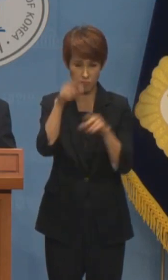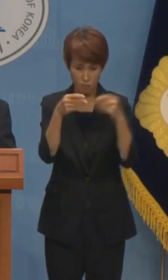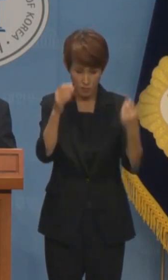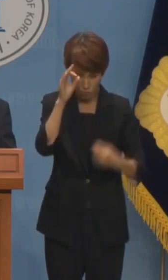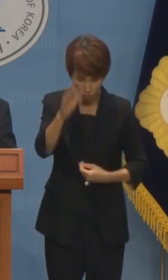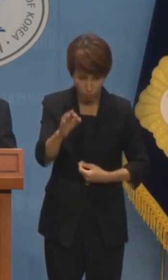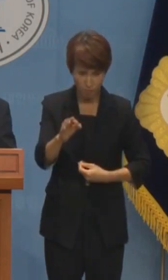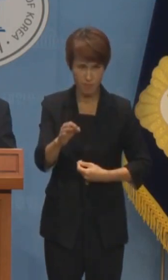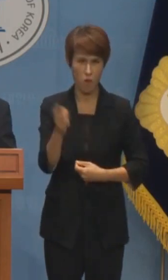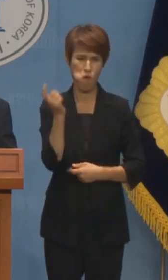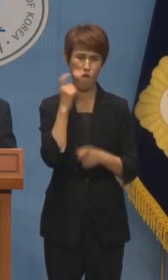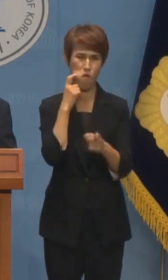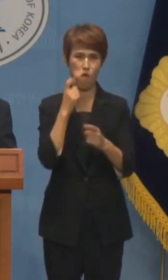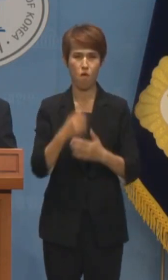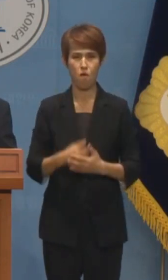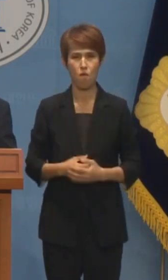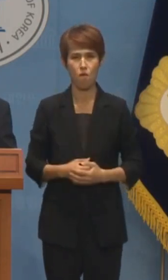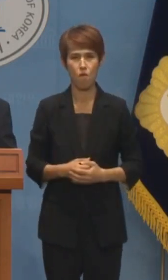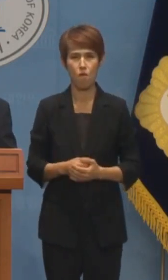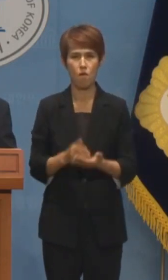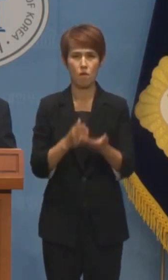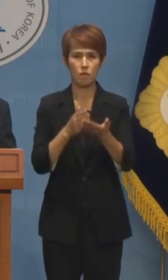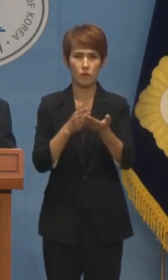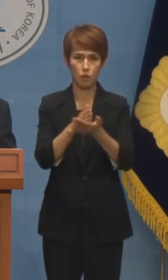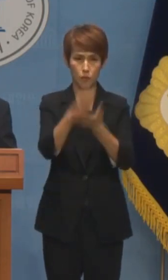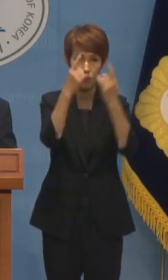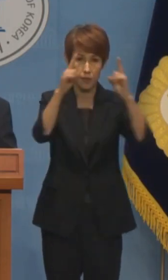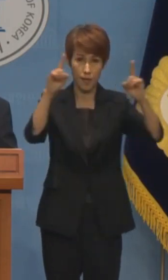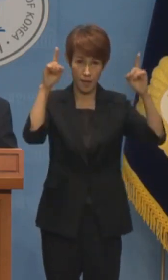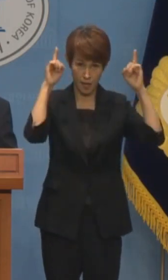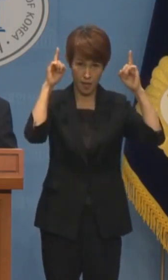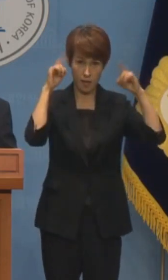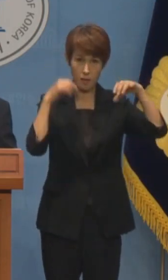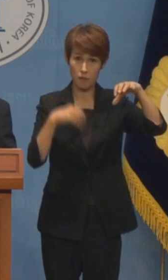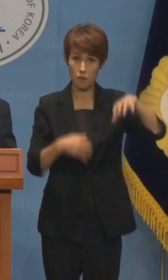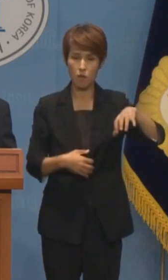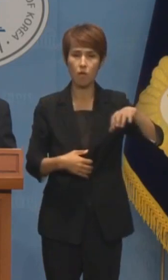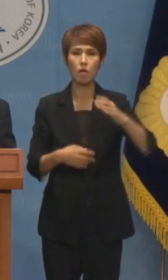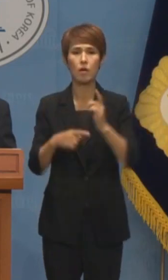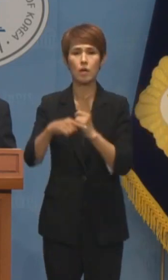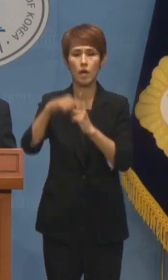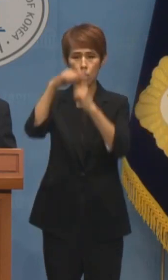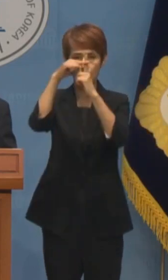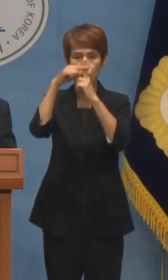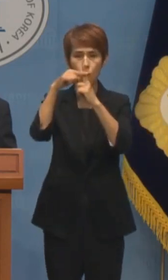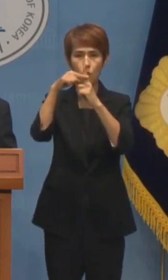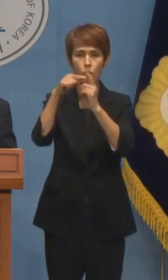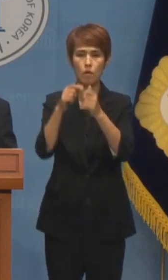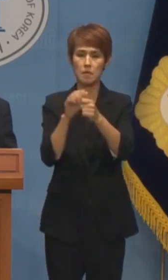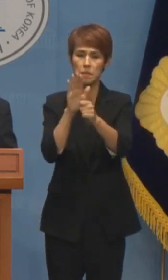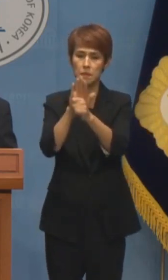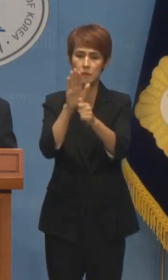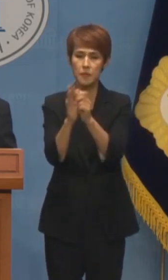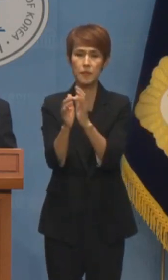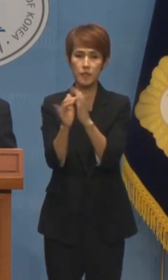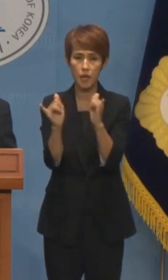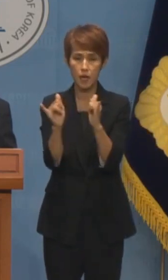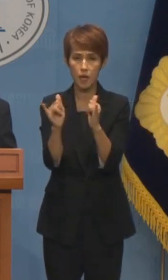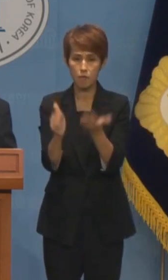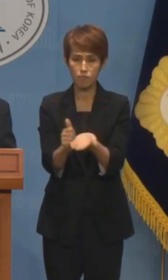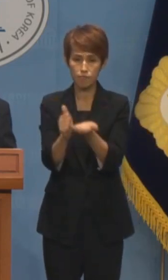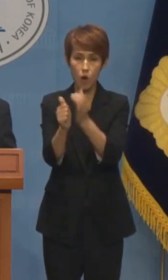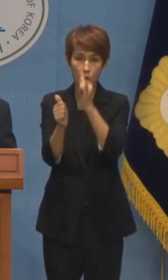밝혀졌고 새롭게 전문대 또는 대학에서 간호조무사가 배출될 경우